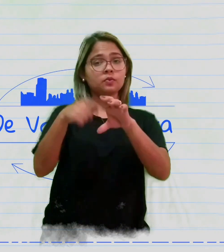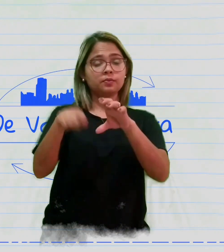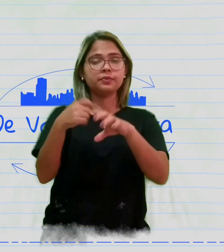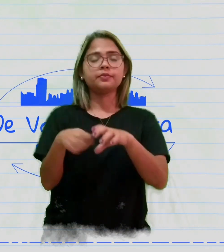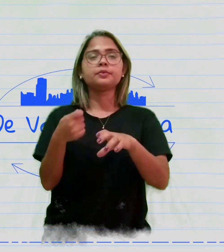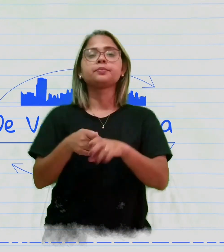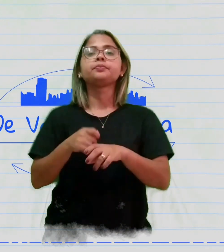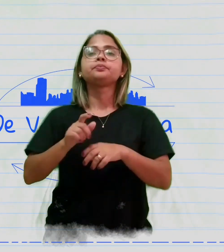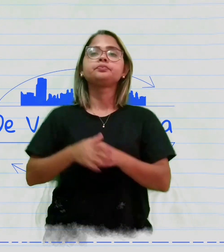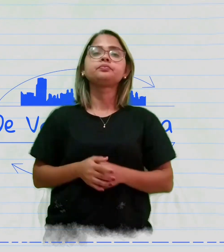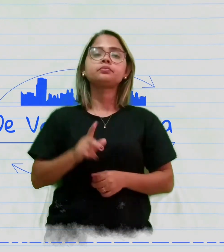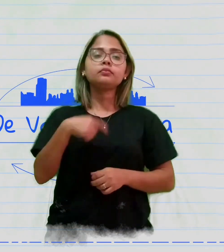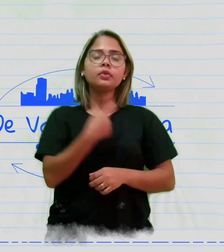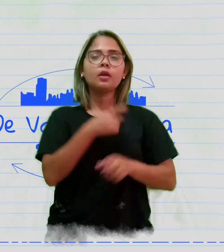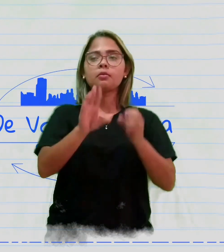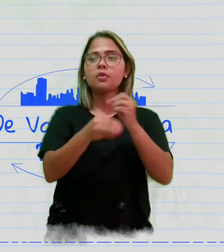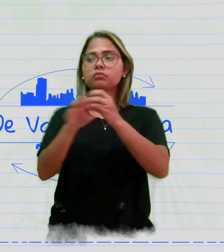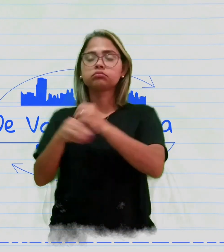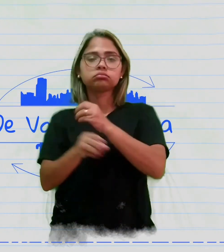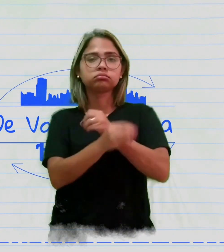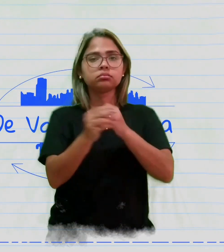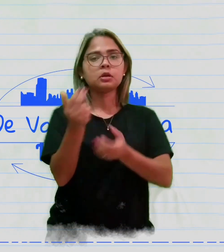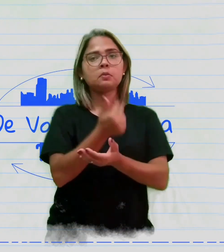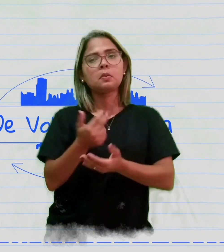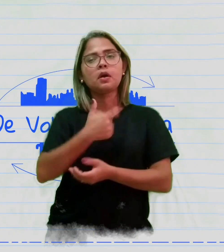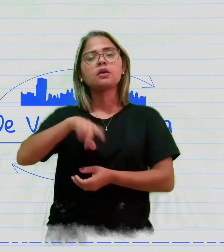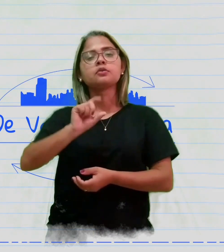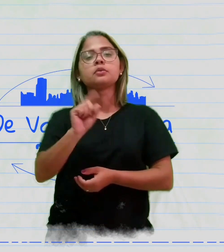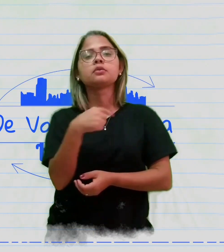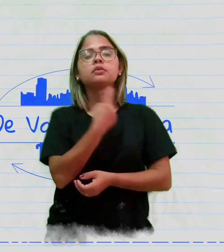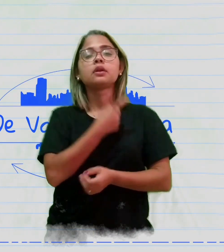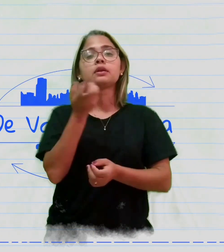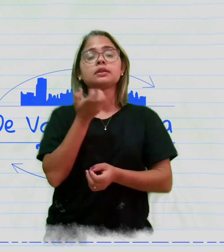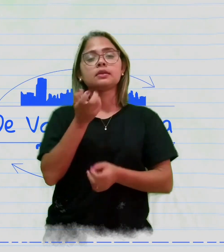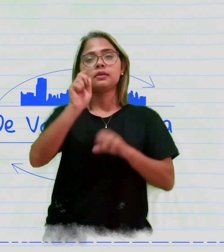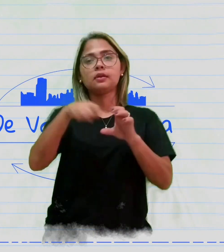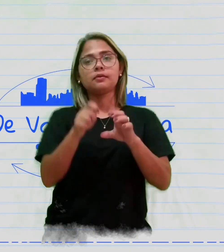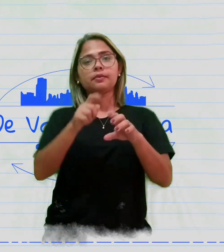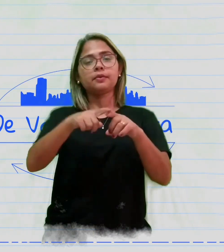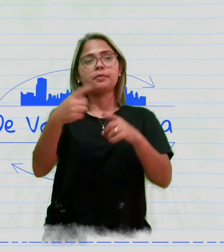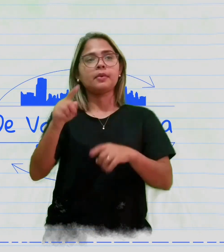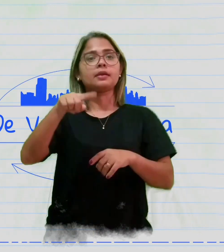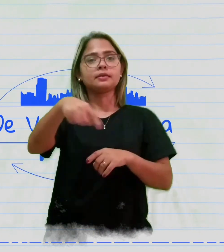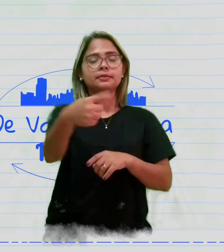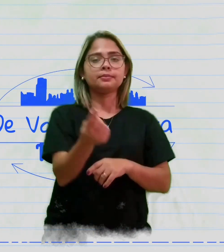E nesse processo a gente montou imagens do que a gente queria dentro do nosso videoclipe. Porém, algum tempo